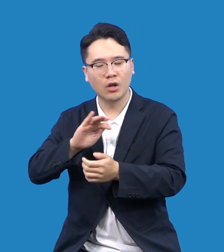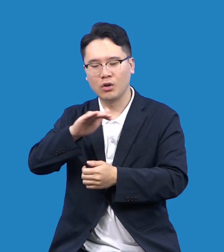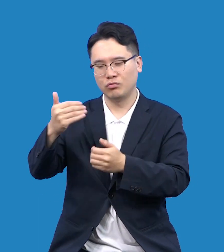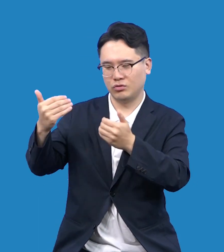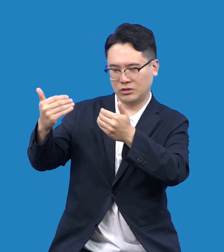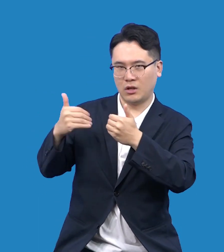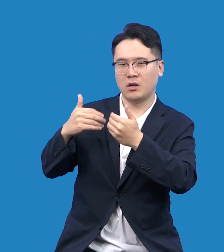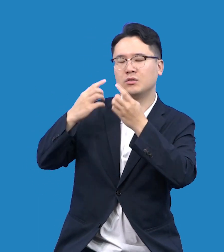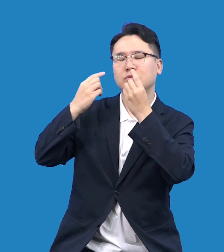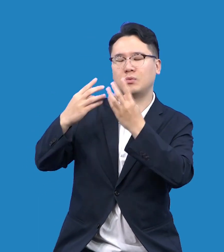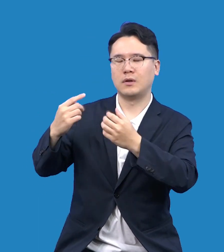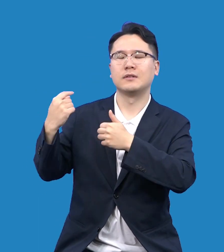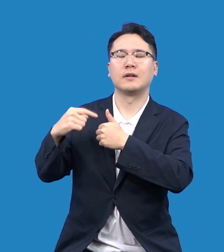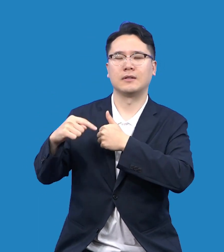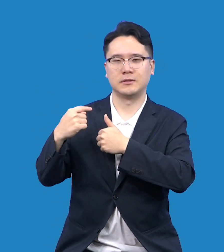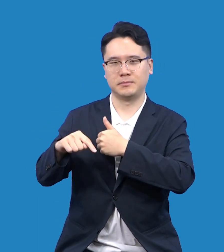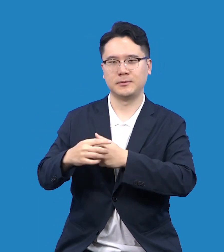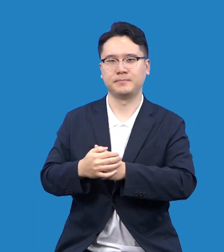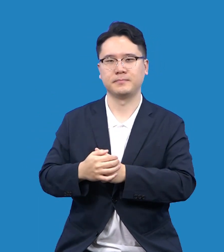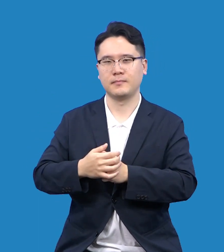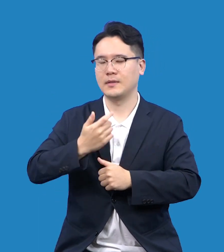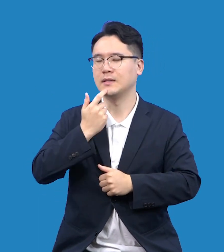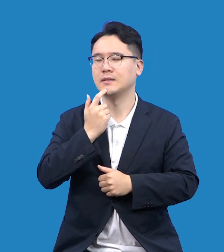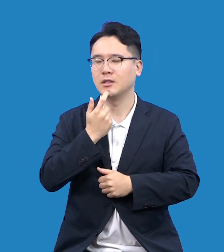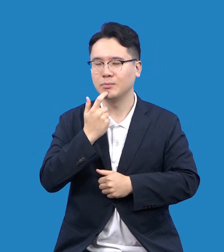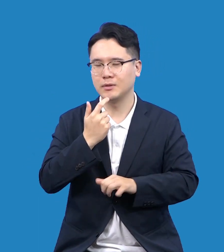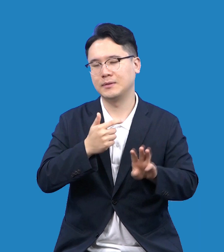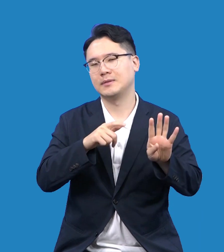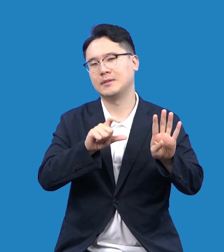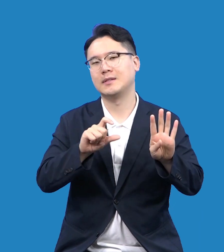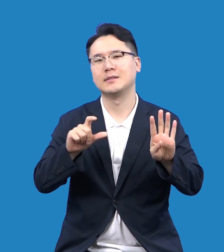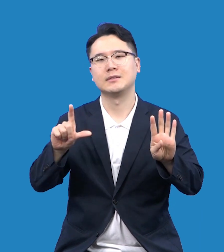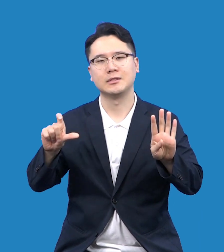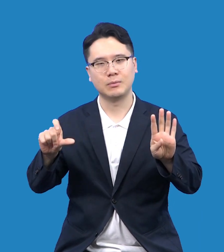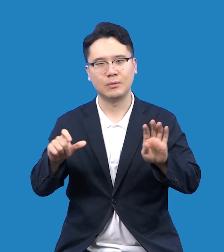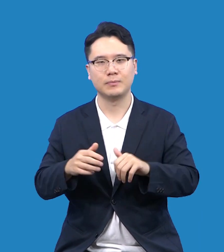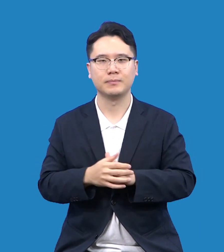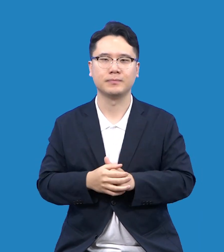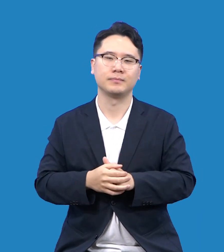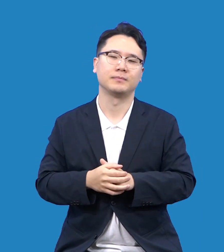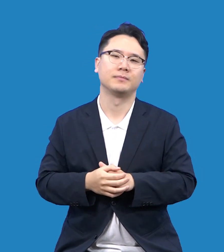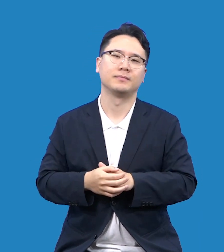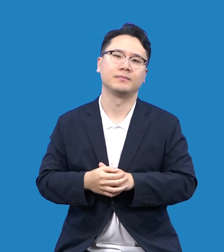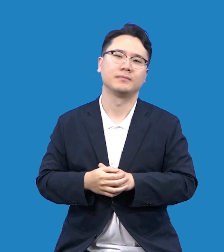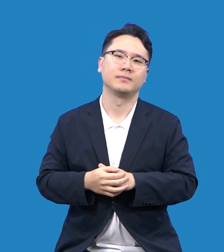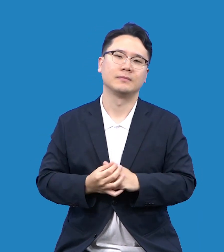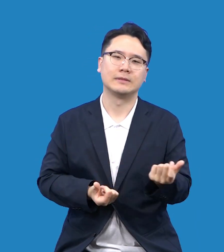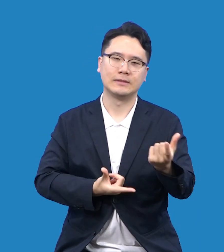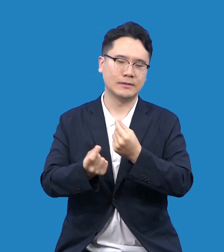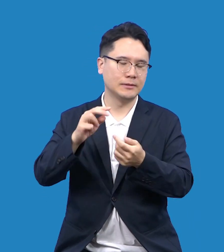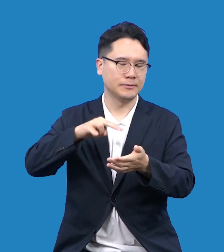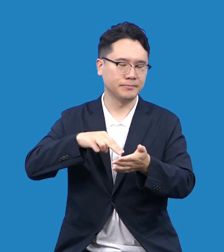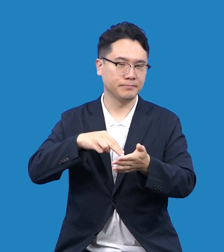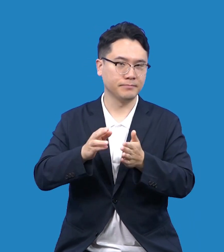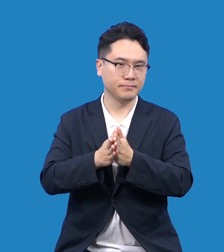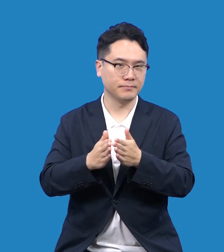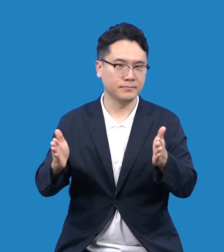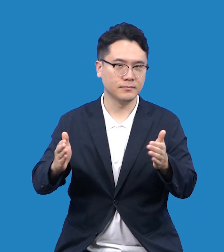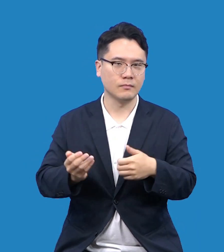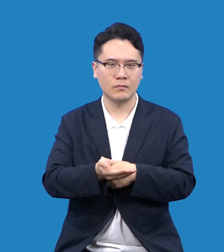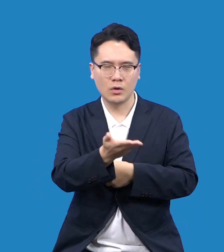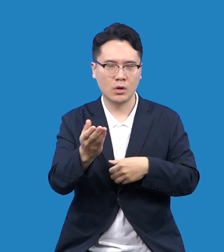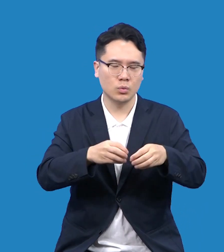정확한 가르침입니다. 야고보서 4장 15절을 보시기 바랍니다. 야고보서 4장 15절 함께 같이 읽습니다.